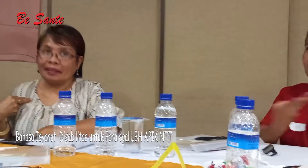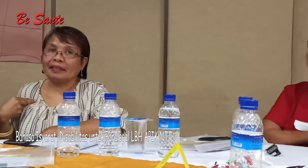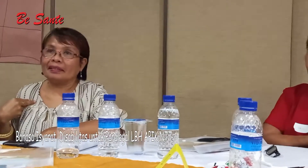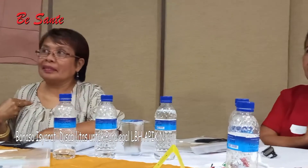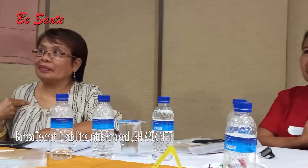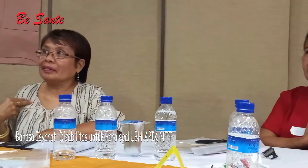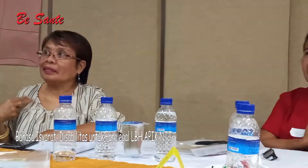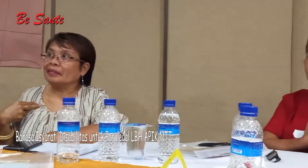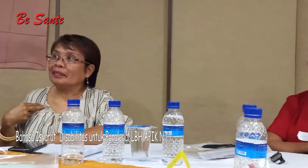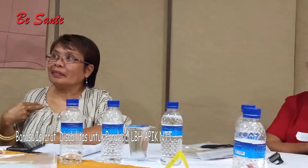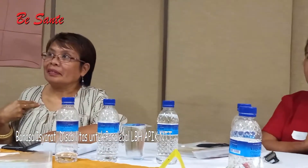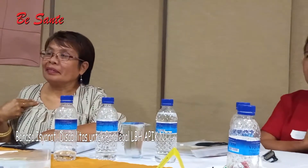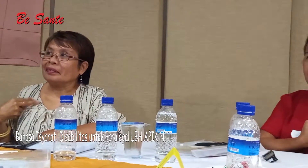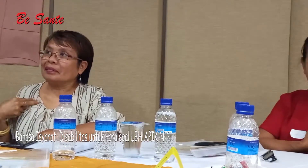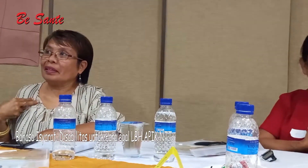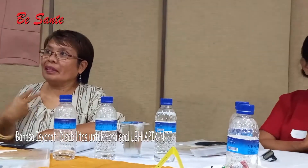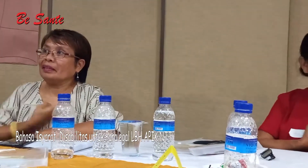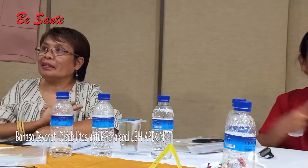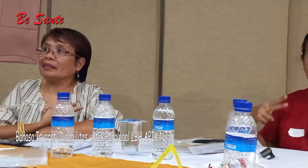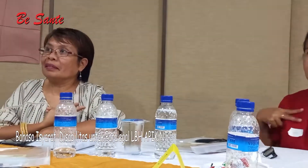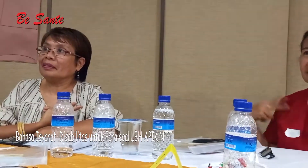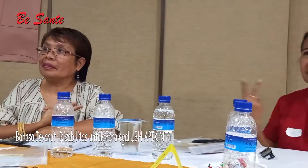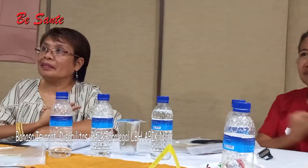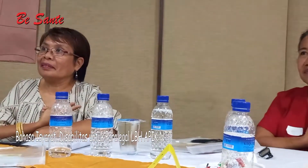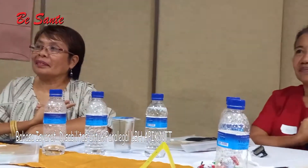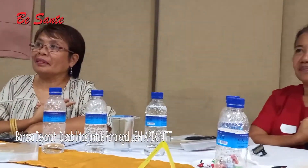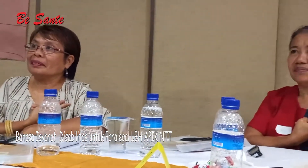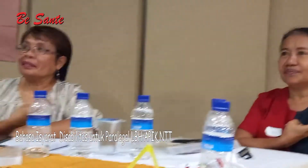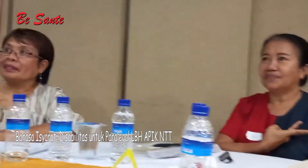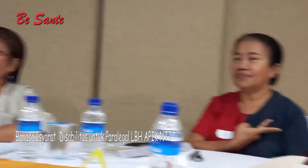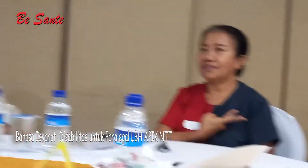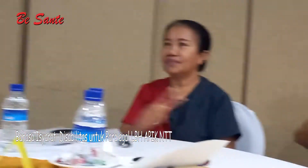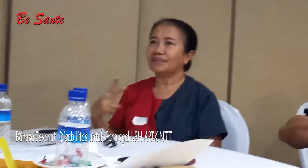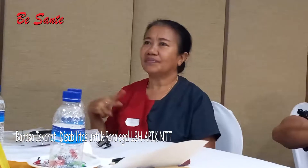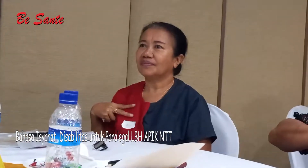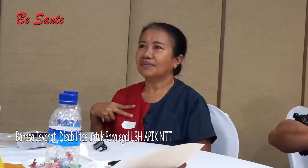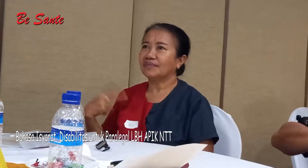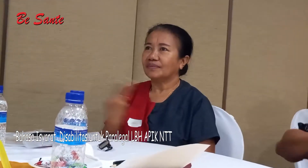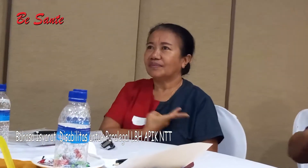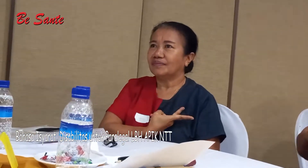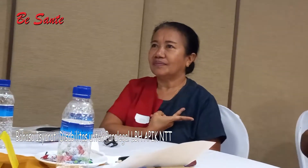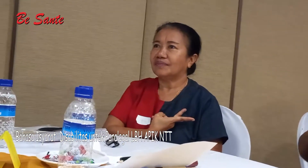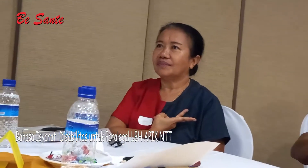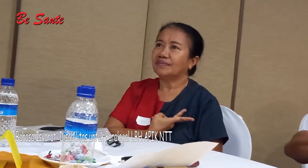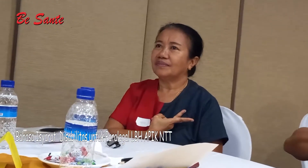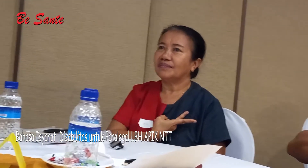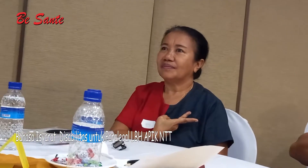ini capek kalau ini. Begini. Cuman putar ini, bukan tangannya begini. Ini begini ya,